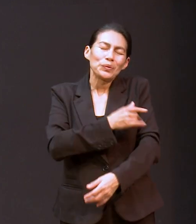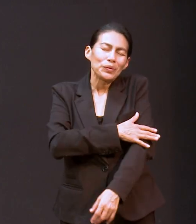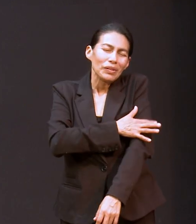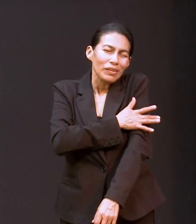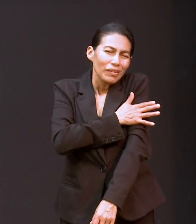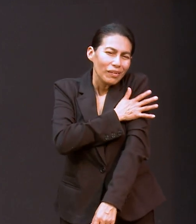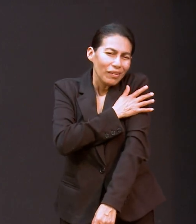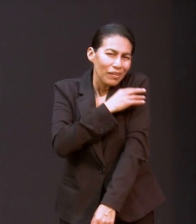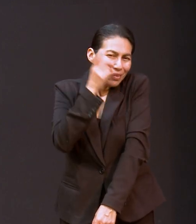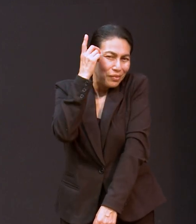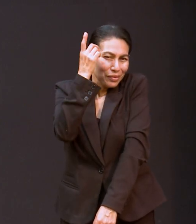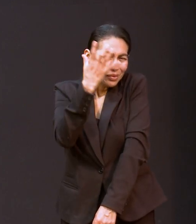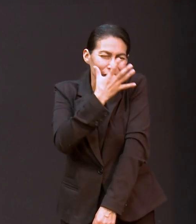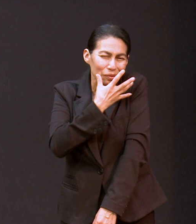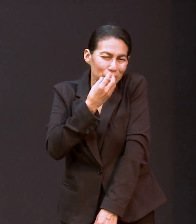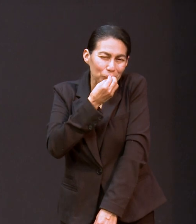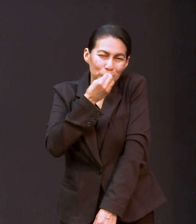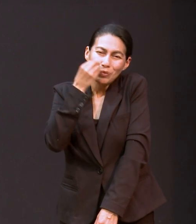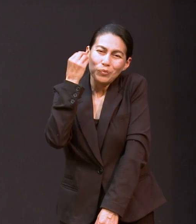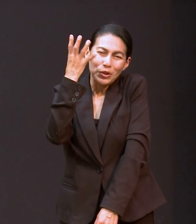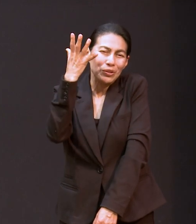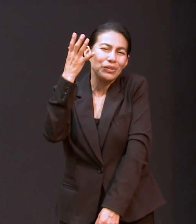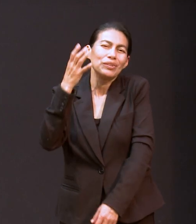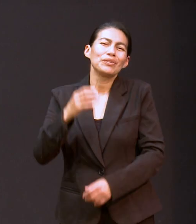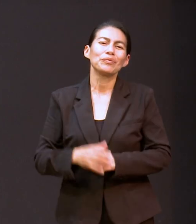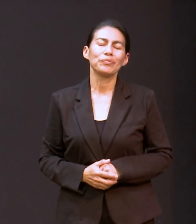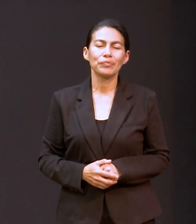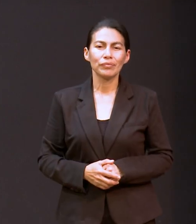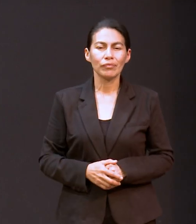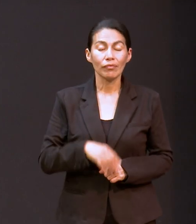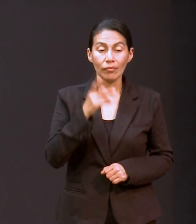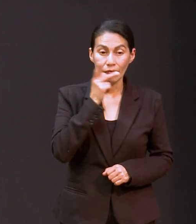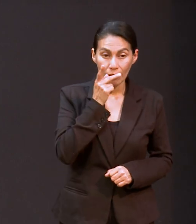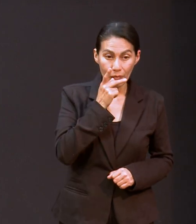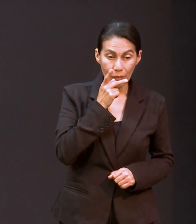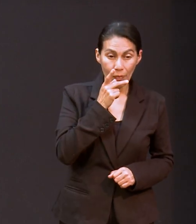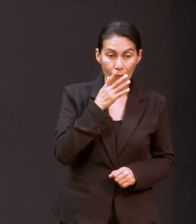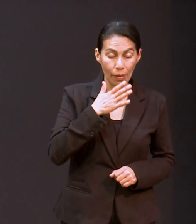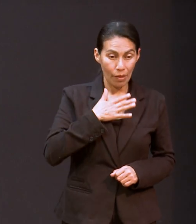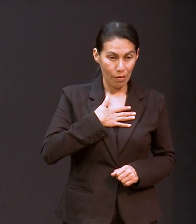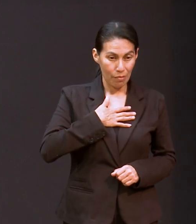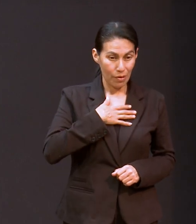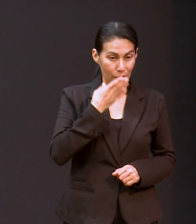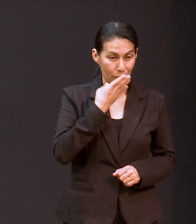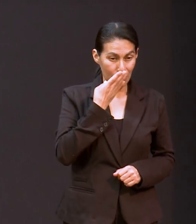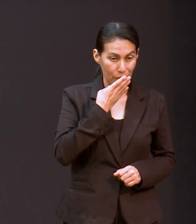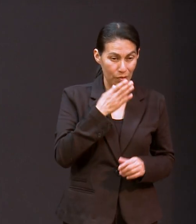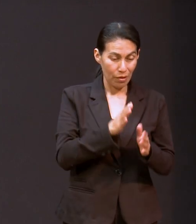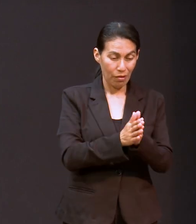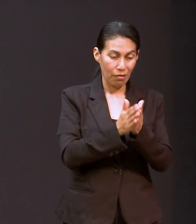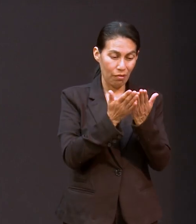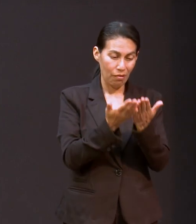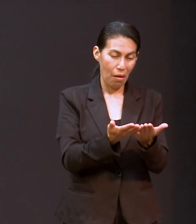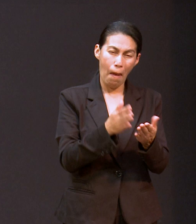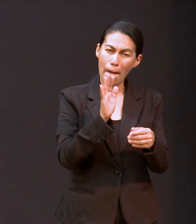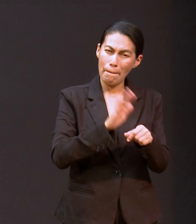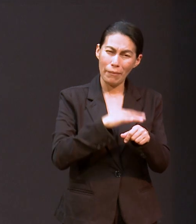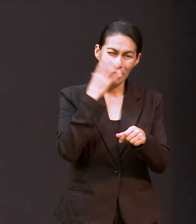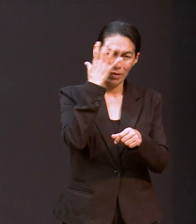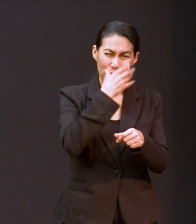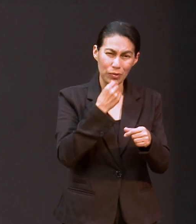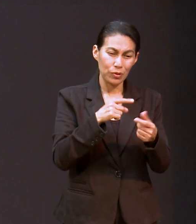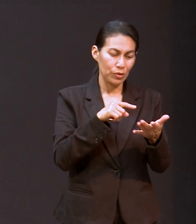maravilloso pastor para mí el libro más bello de la Biblia es Job